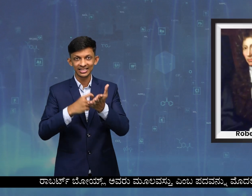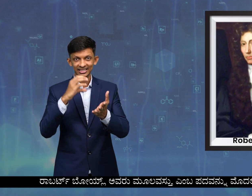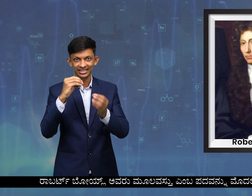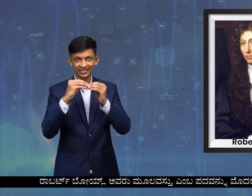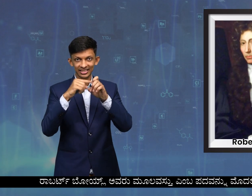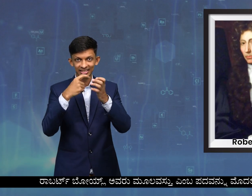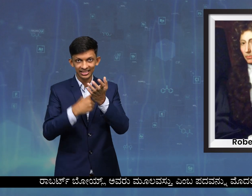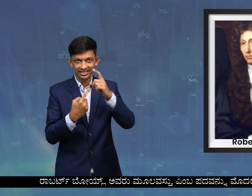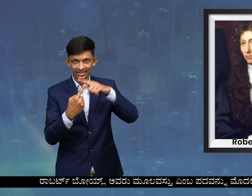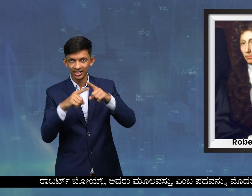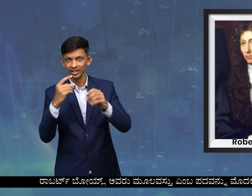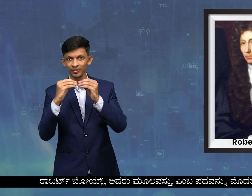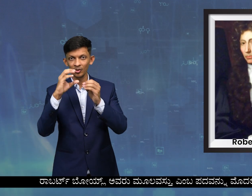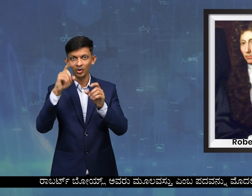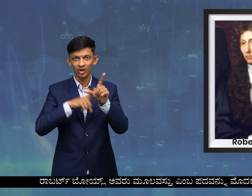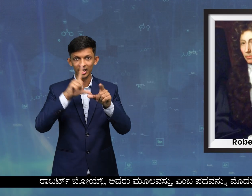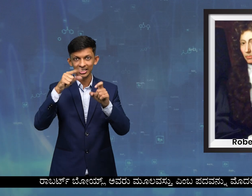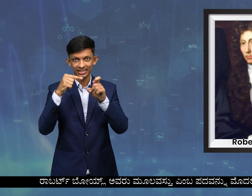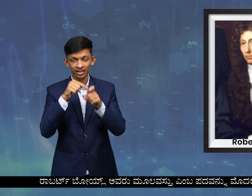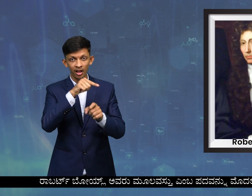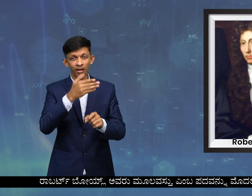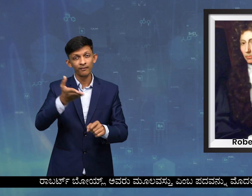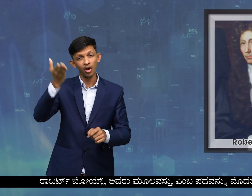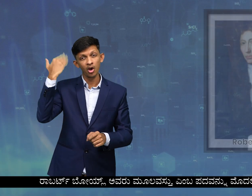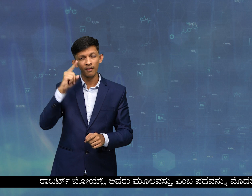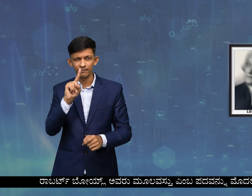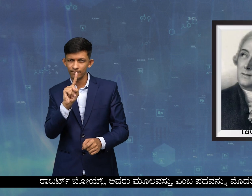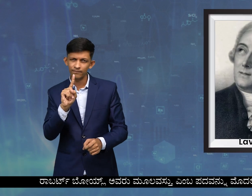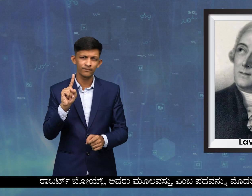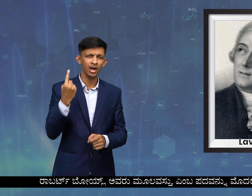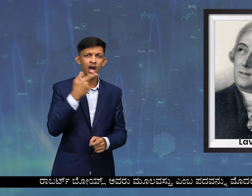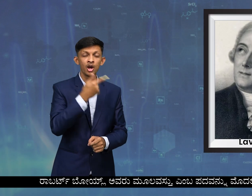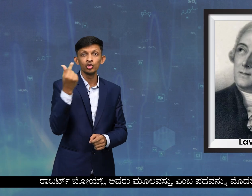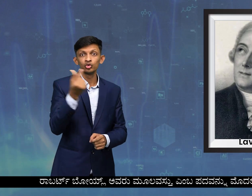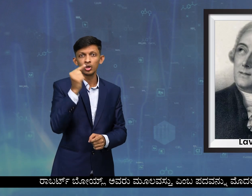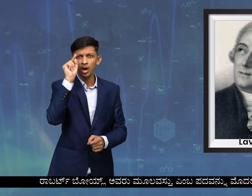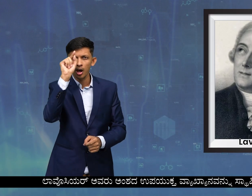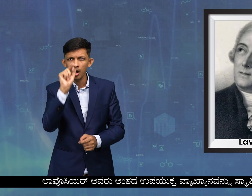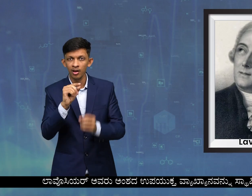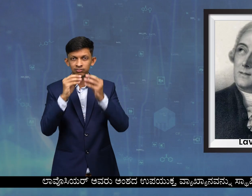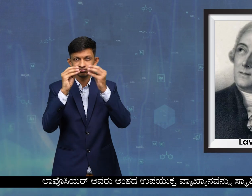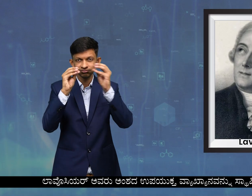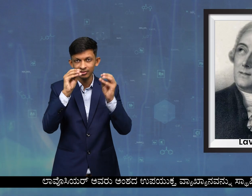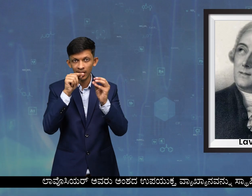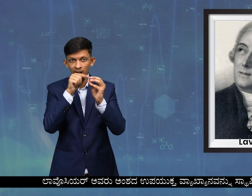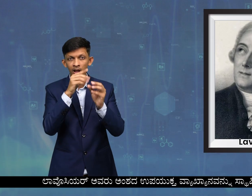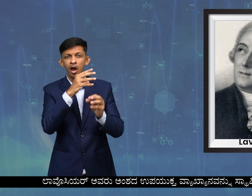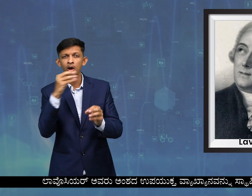ರಾಬರ್ಟ್ ಬೋಯ್ಲ್ ಅವರು ಮೂಲವಸ್ತು ಎಂಬ ಪದವನ್ನು ಮೊದಲು ಬಳಸಿದರು ಮತ್ತು ಲಾವೋಸಿಯರ್ ಅವರು